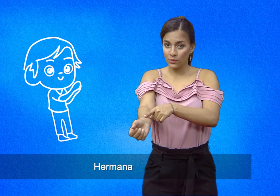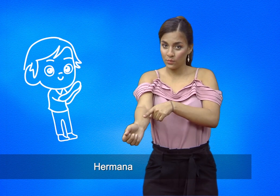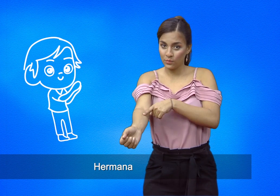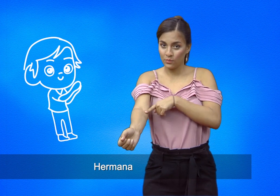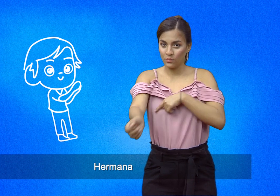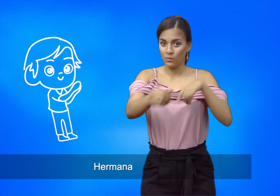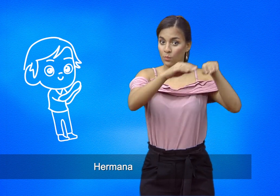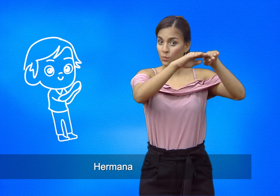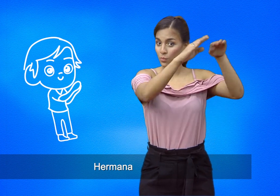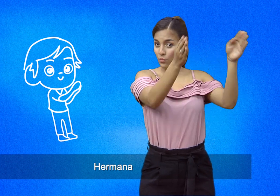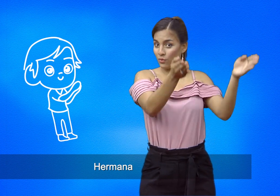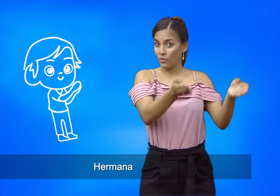hermana